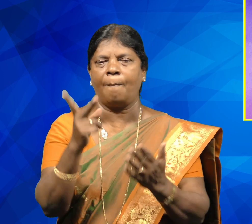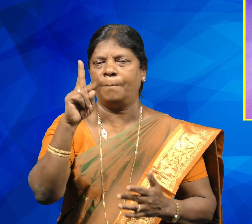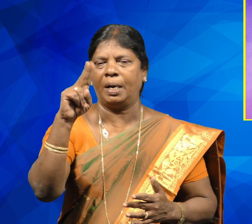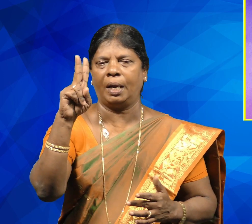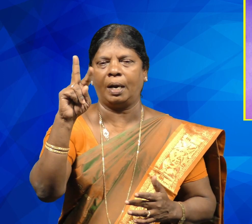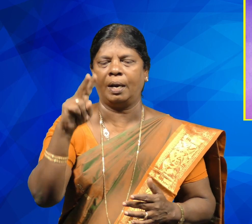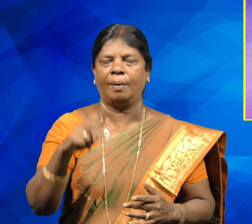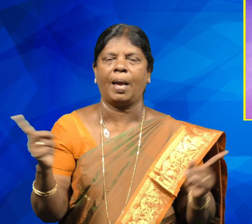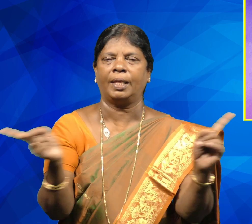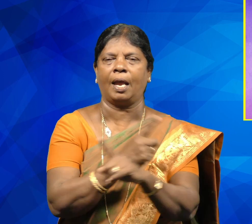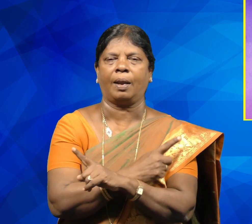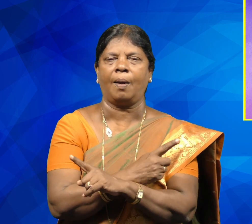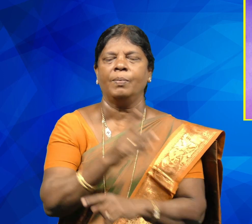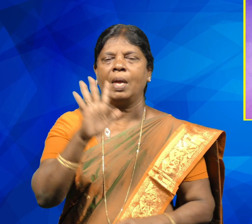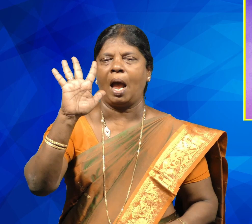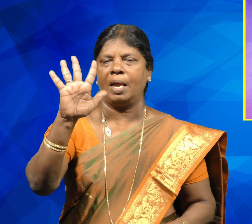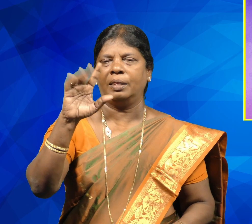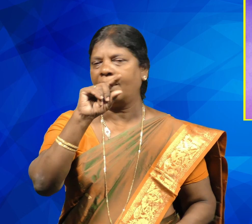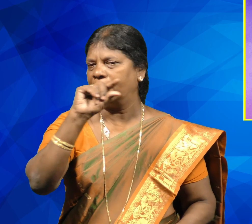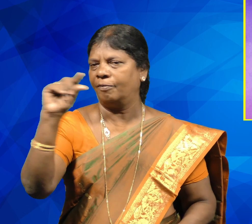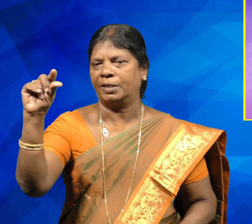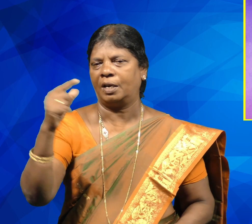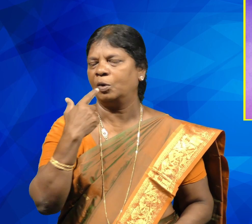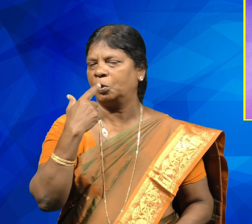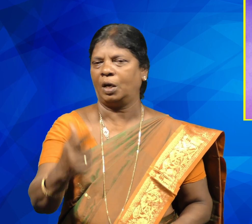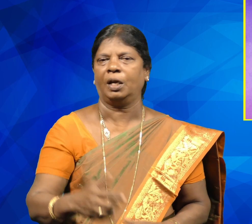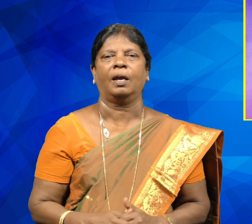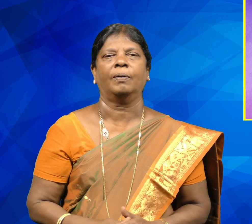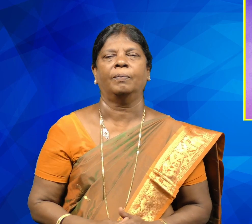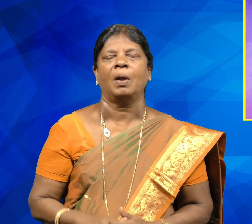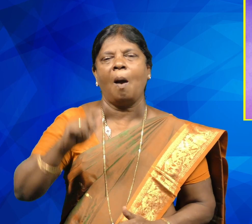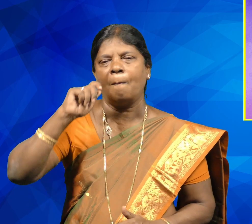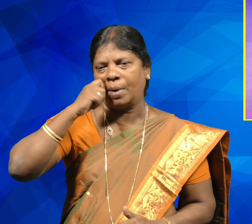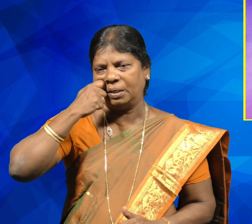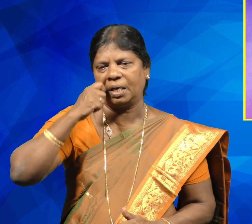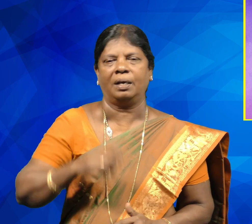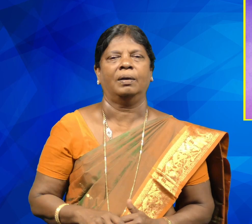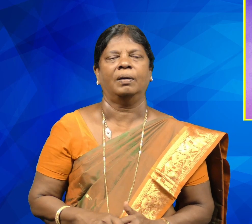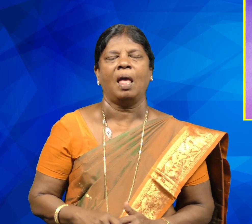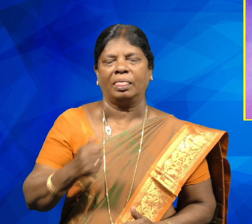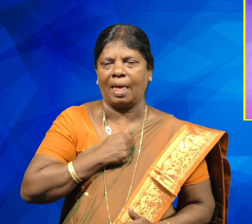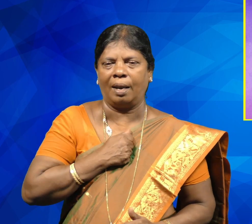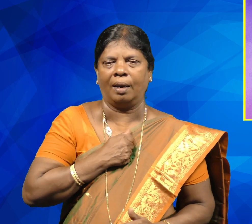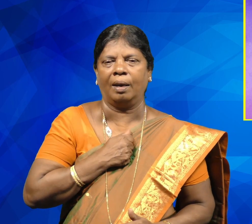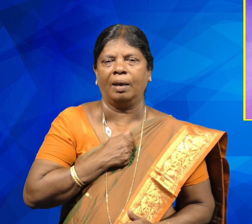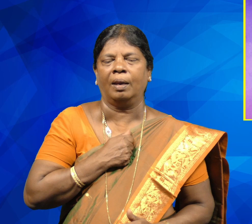புத்தகம் 12 அதிகாரத்தில் 5 வசனத்தில் இப்படி சொல்கிறார்,